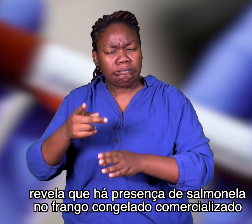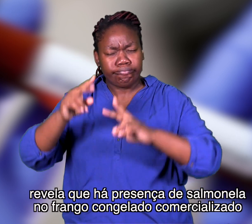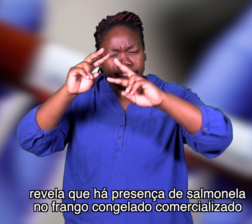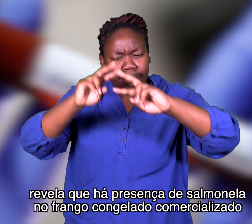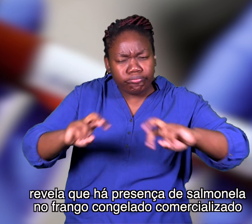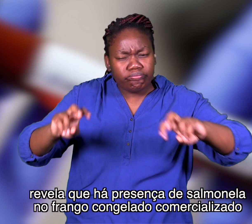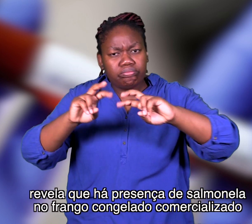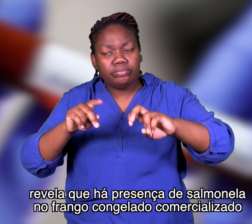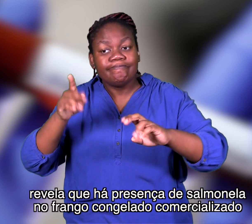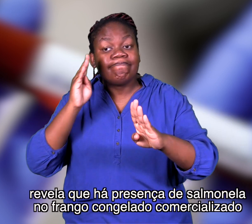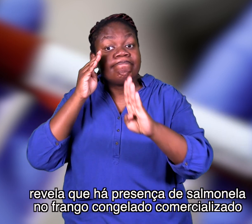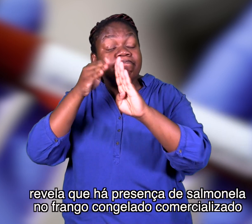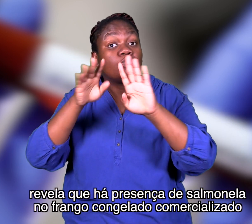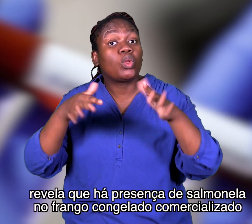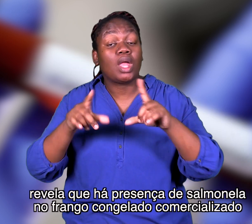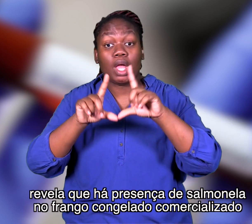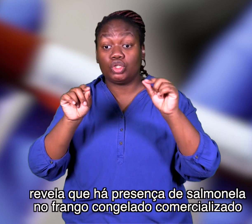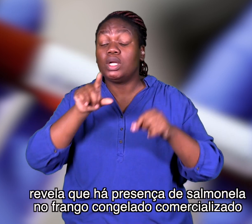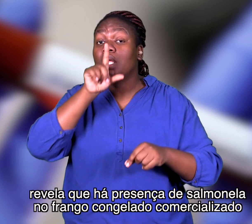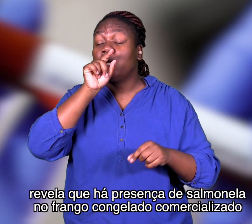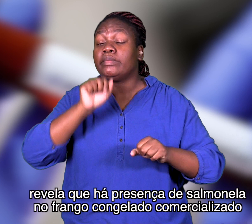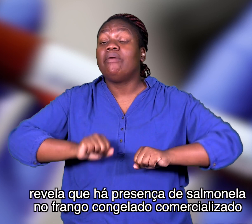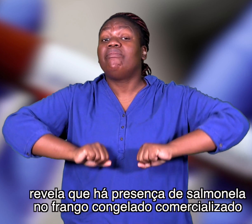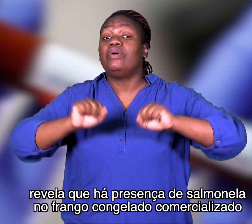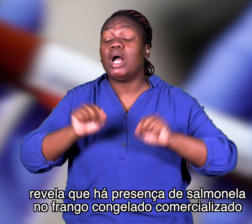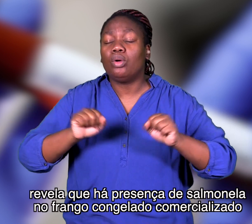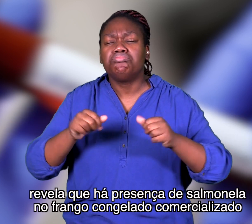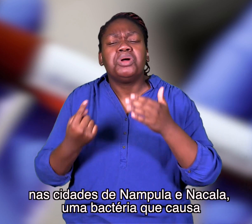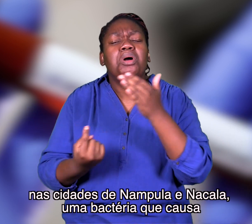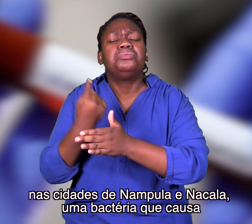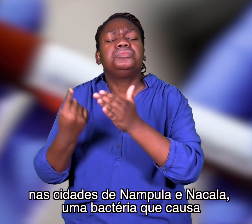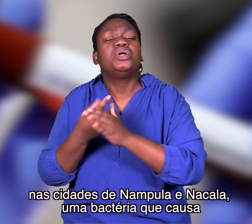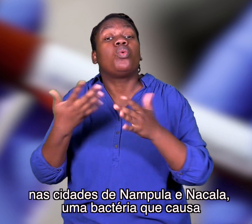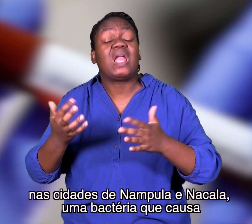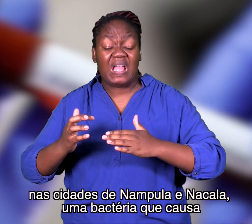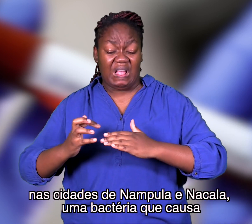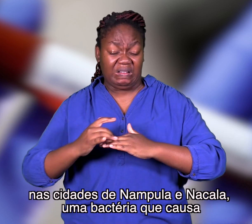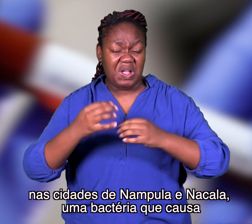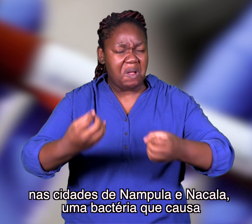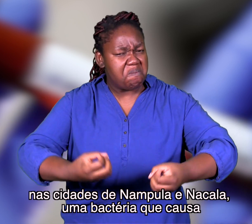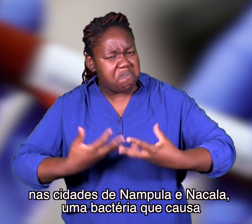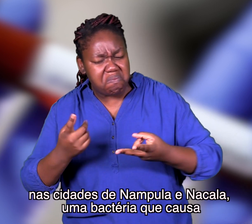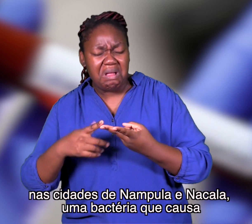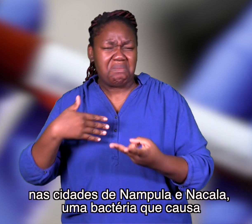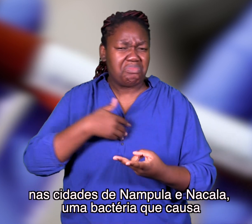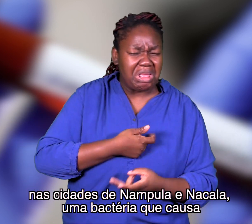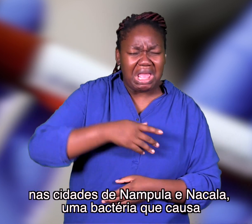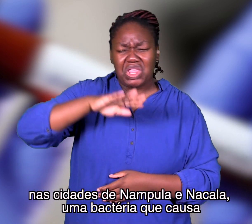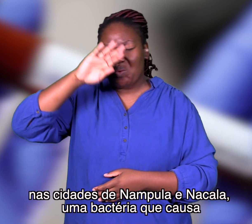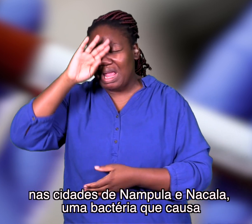presença de salomena no frango congelado comercializado nas cidades de Nampula e na Cala, uma bactéria que causa